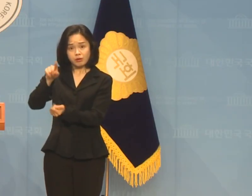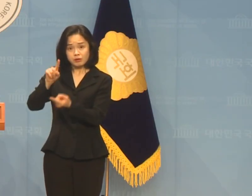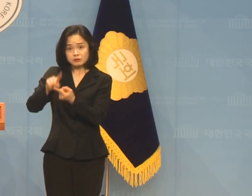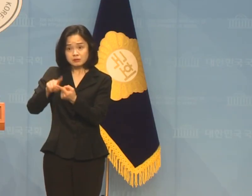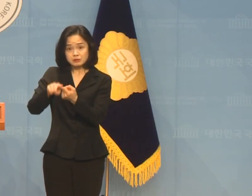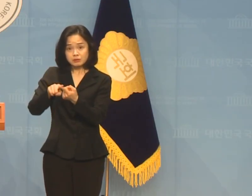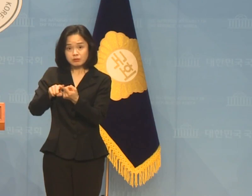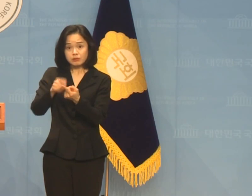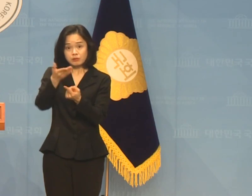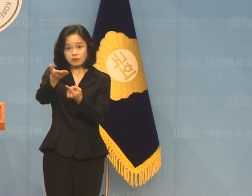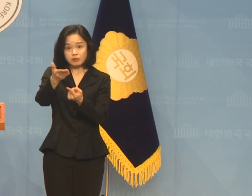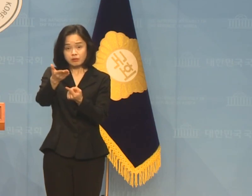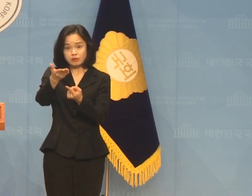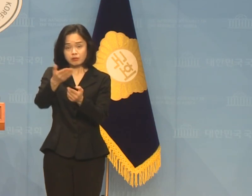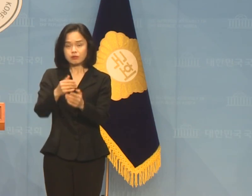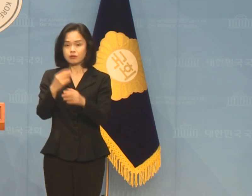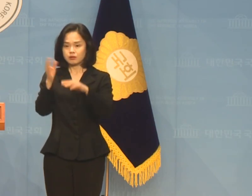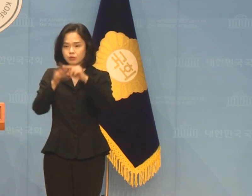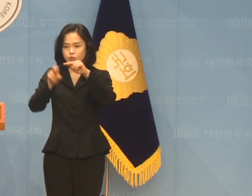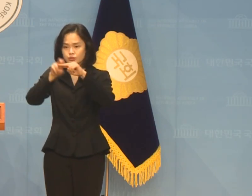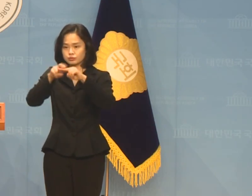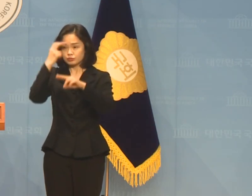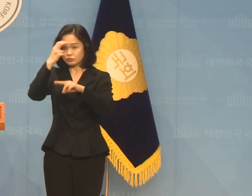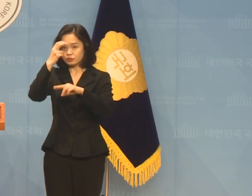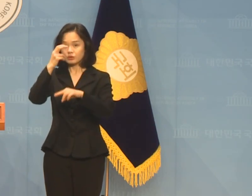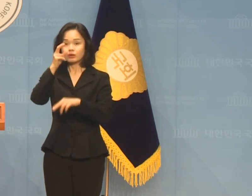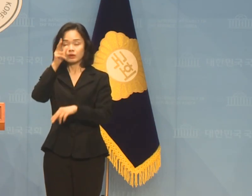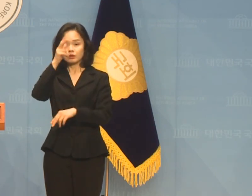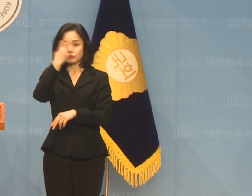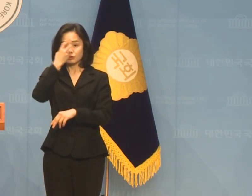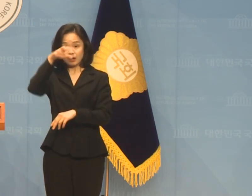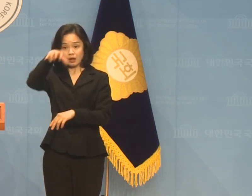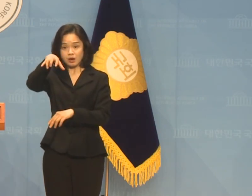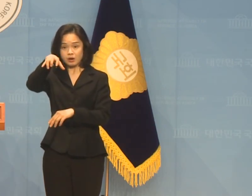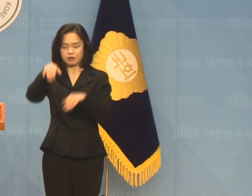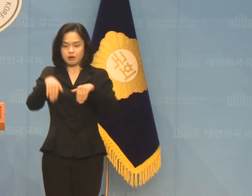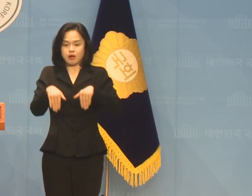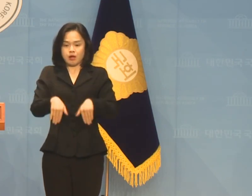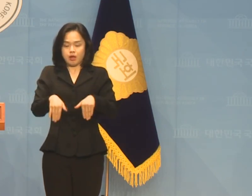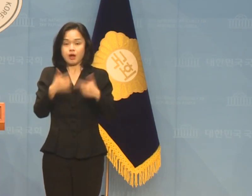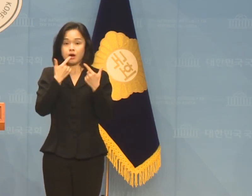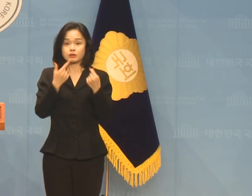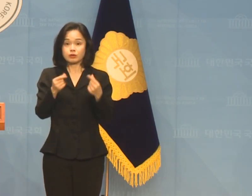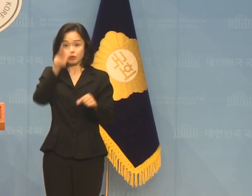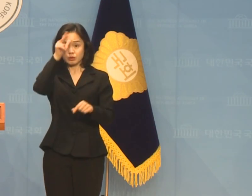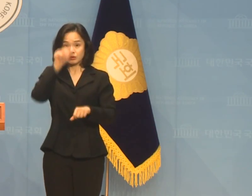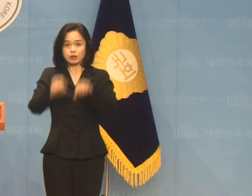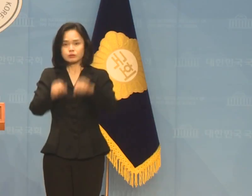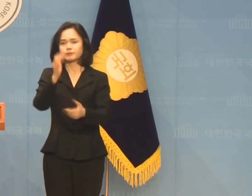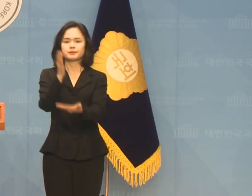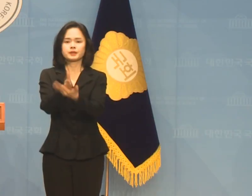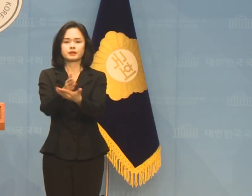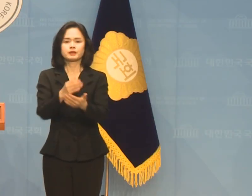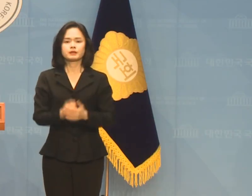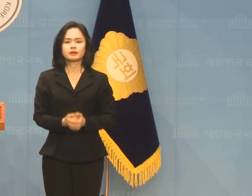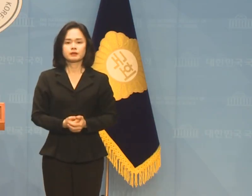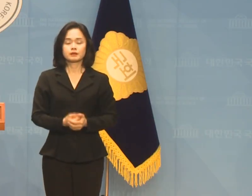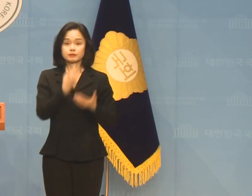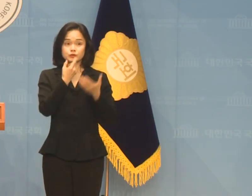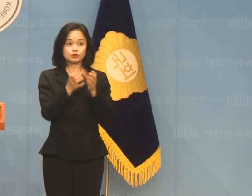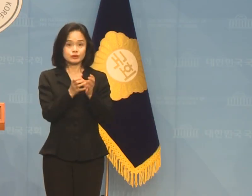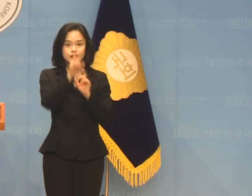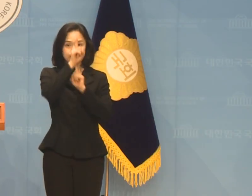하등의 이유가 없기 때문입니다. 게다가 민주당 이상식 의원은 자신의